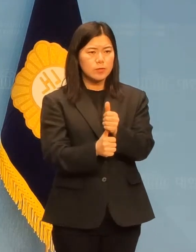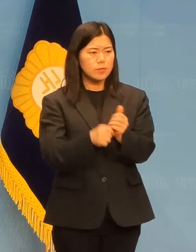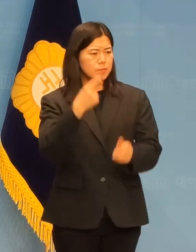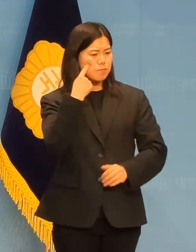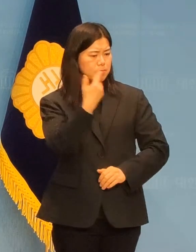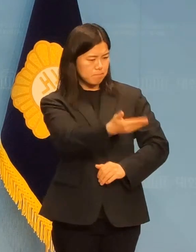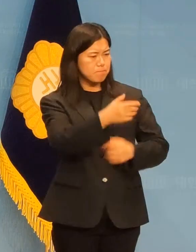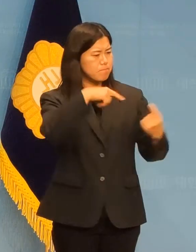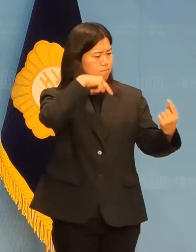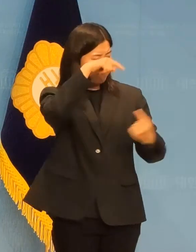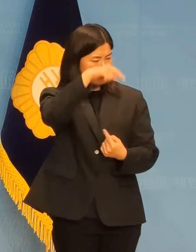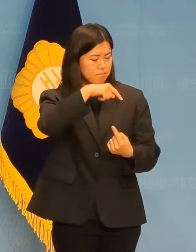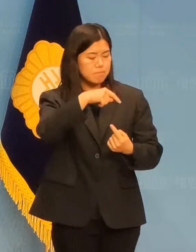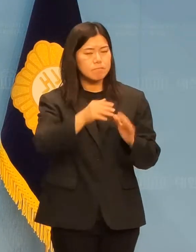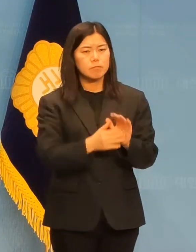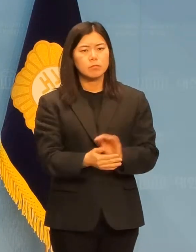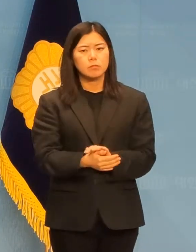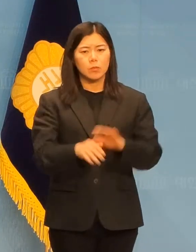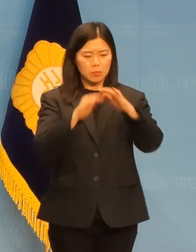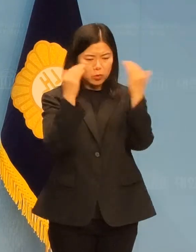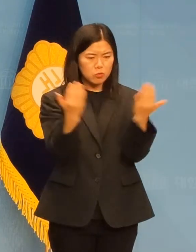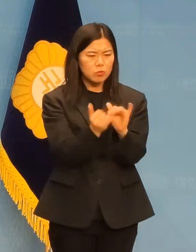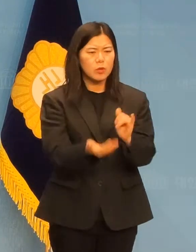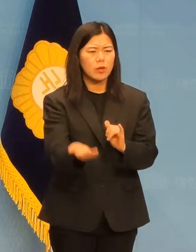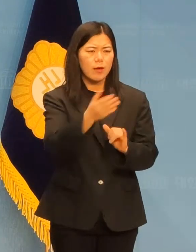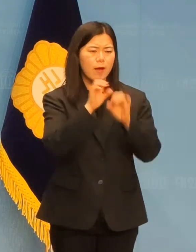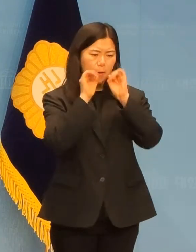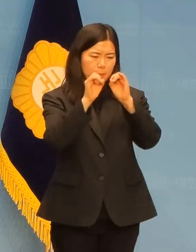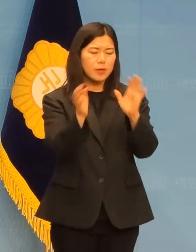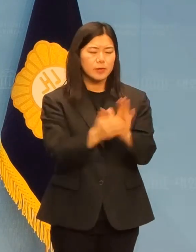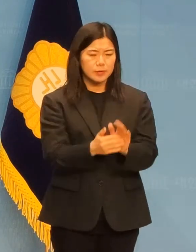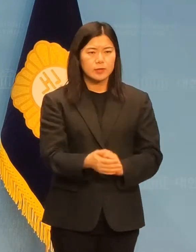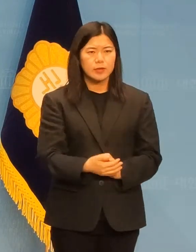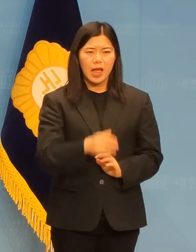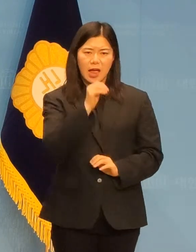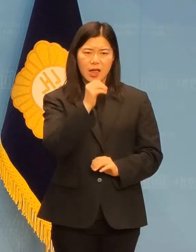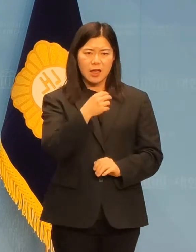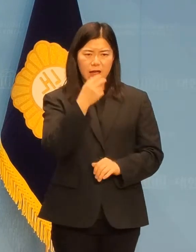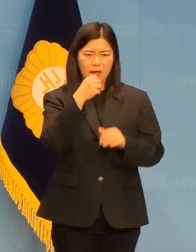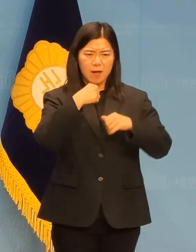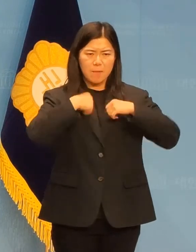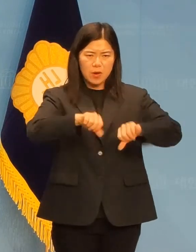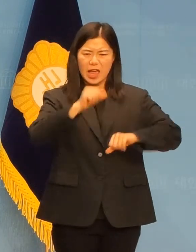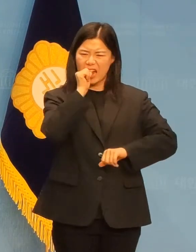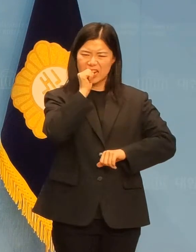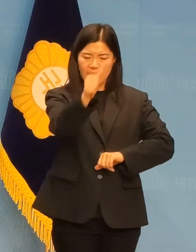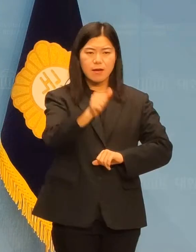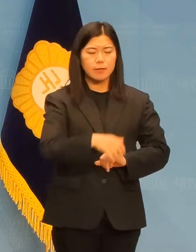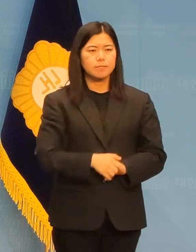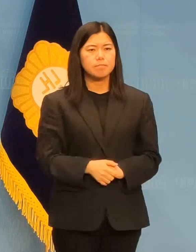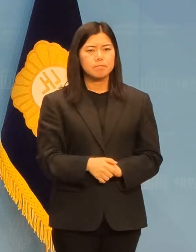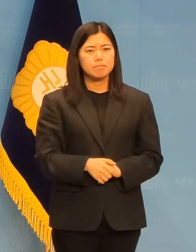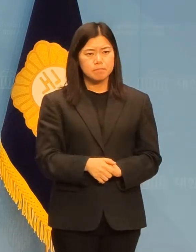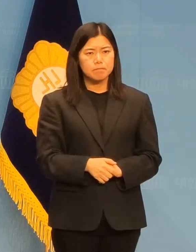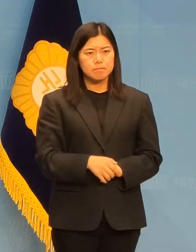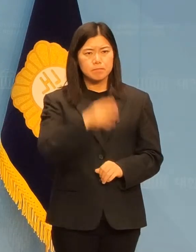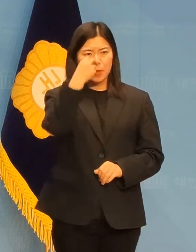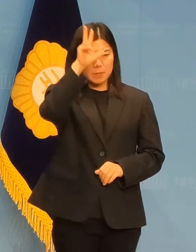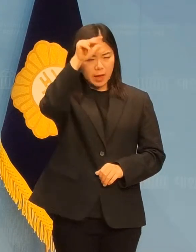질의 과정을 통해서 온 국민에게 알렸습니다. 절대 항소 포기해서는 안 된다.